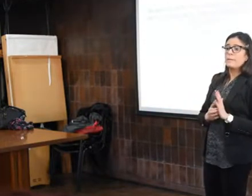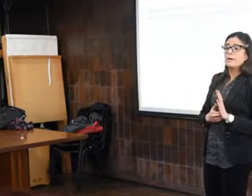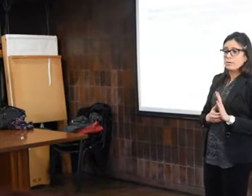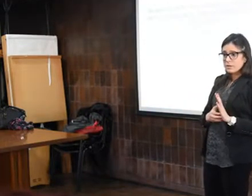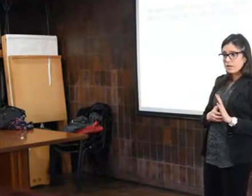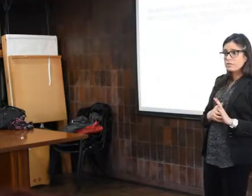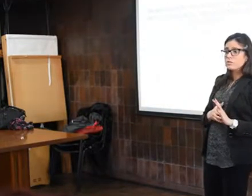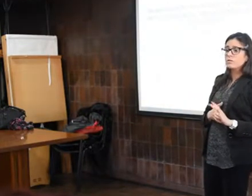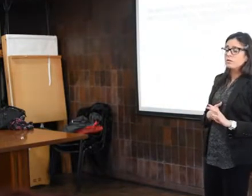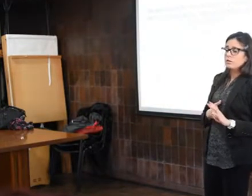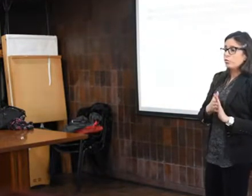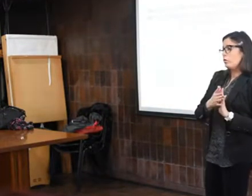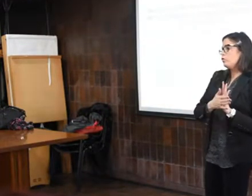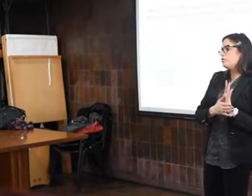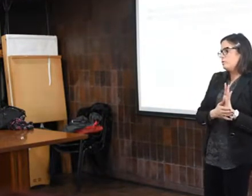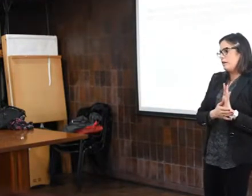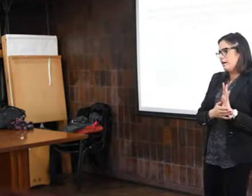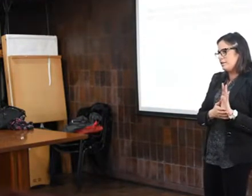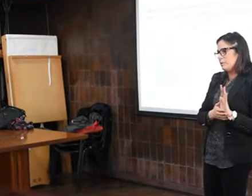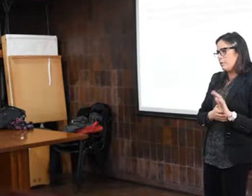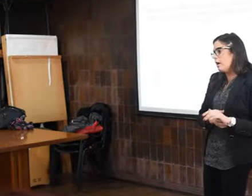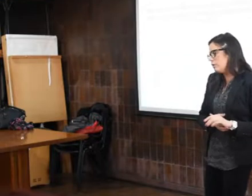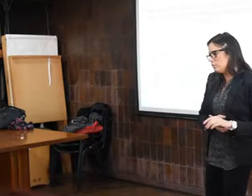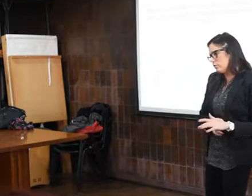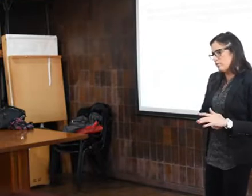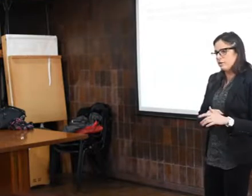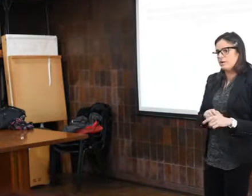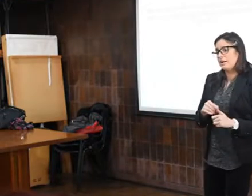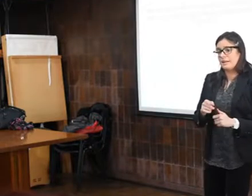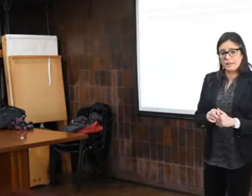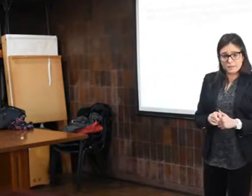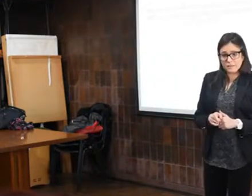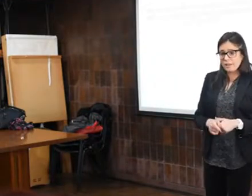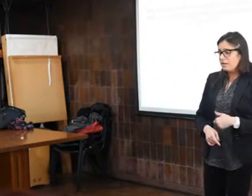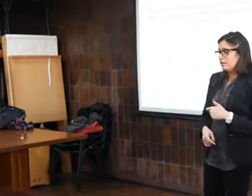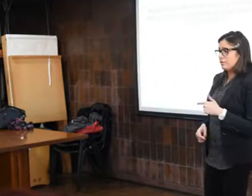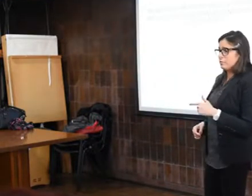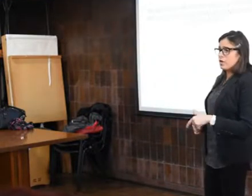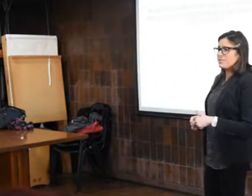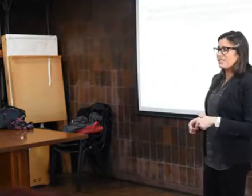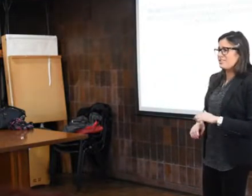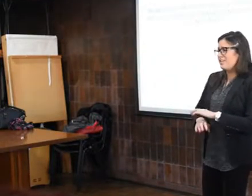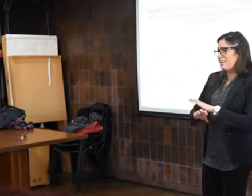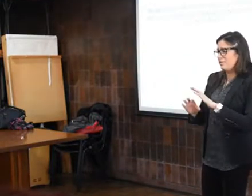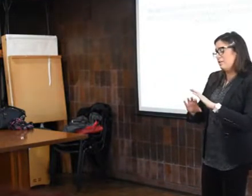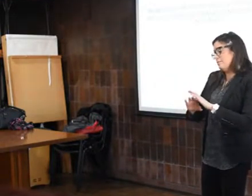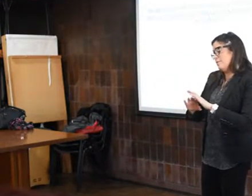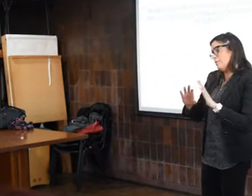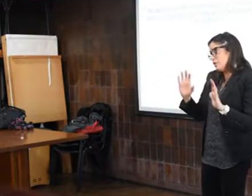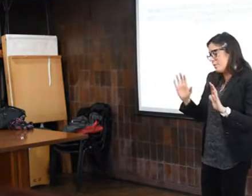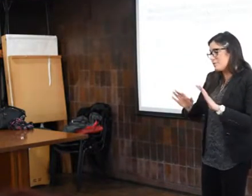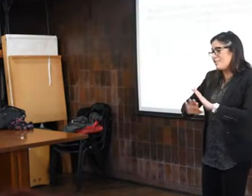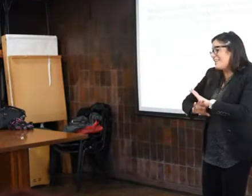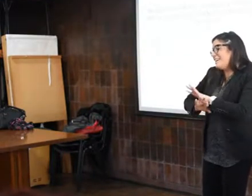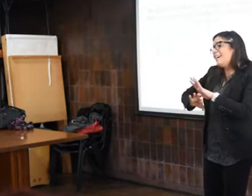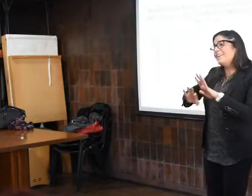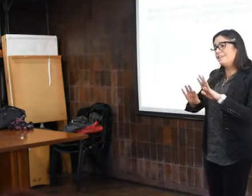se dan para una investigación privado muchas veces